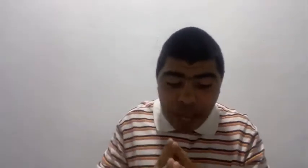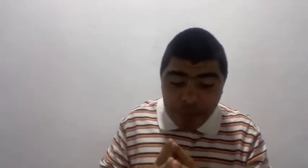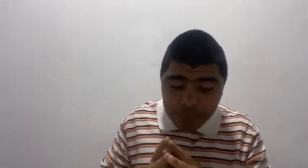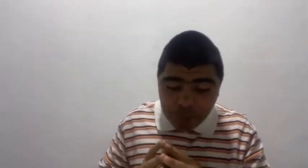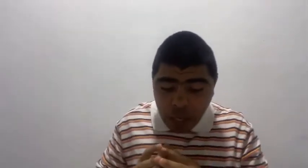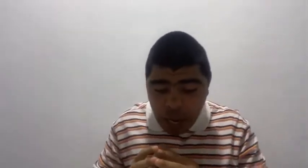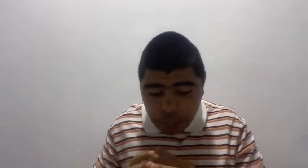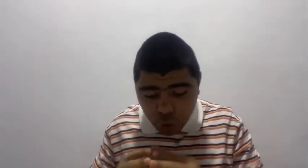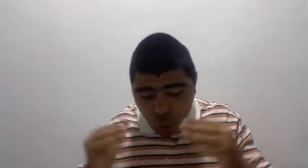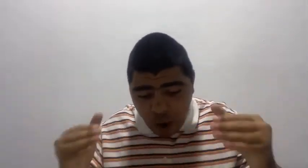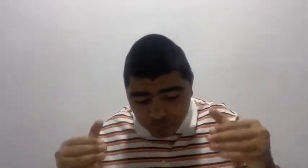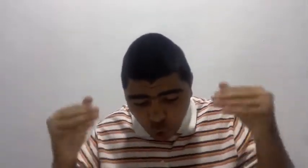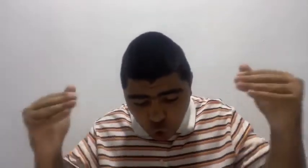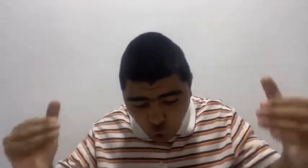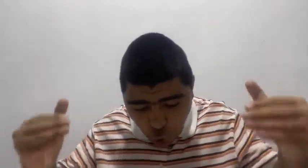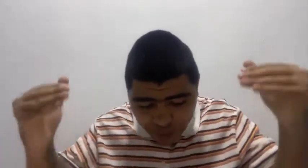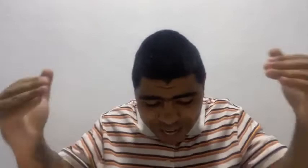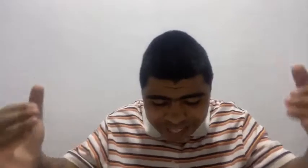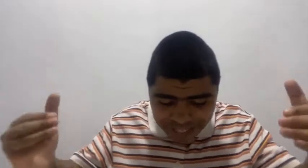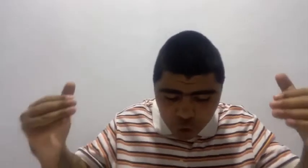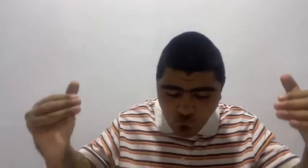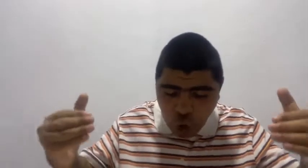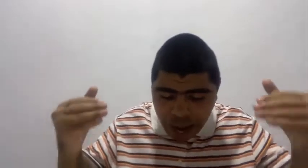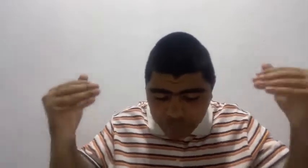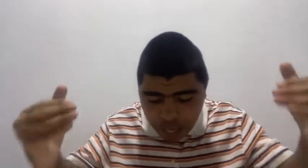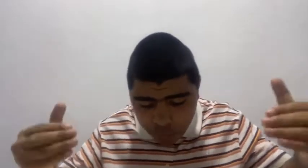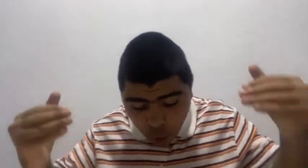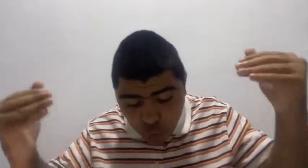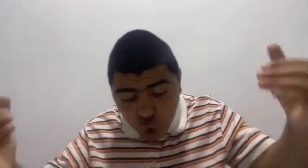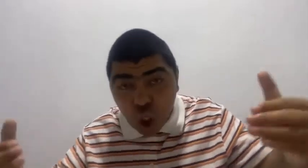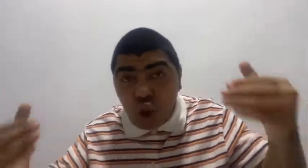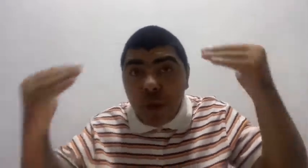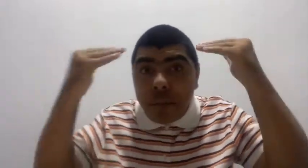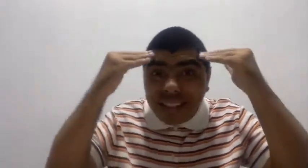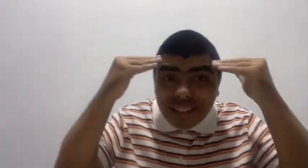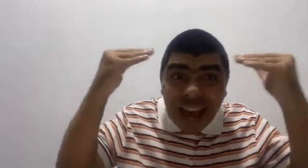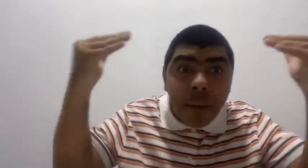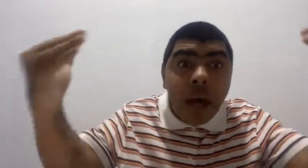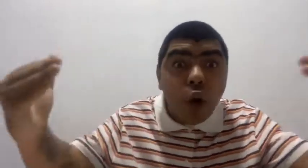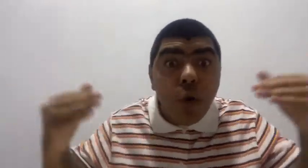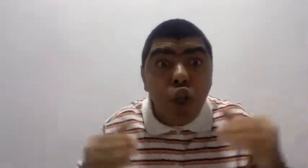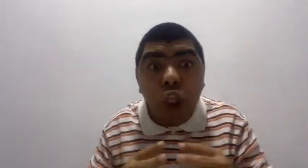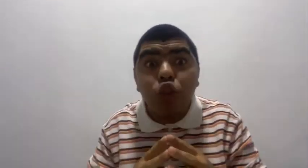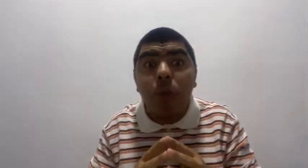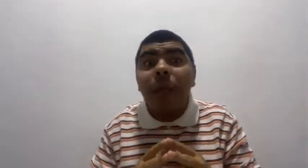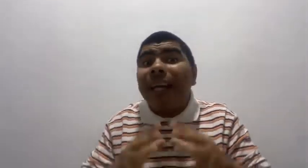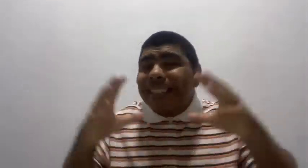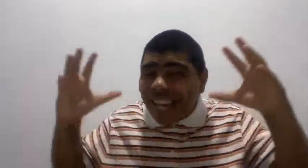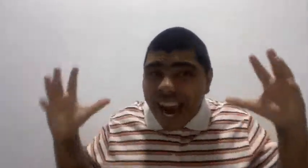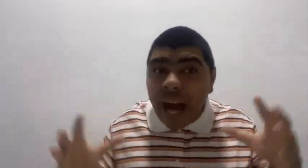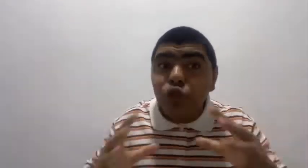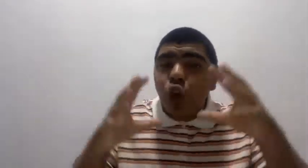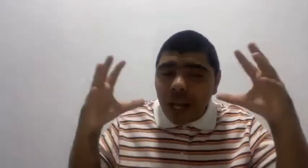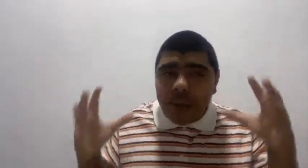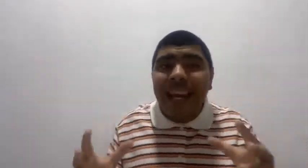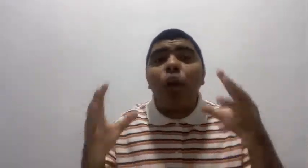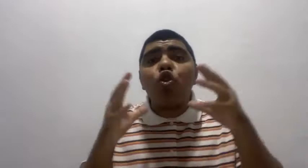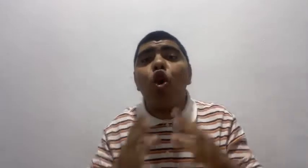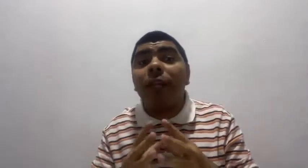amén. Cuando yo era niño, hablaba como niño y pensaba como niño, dejándole ver a los